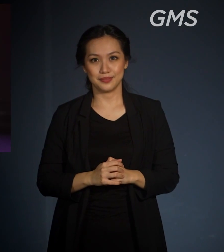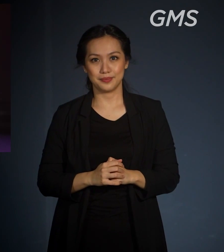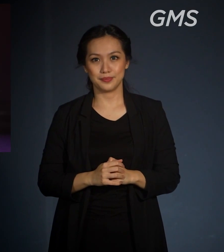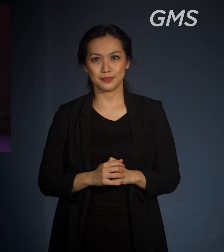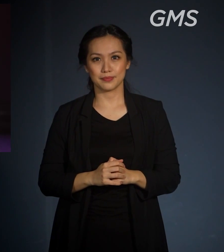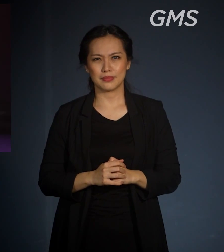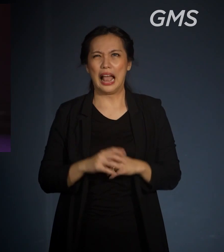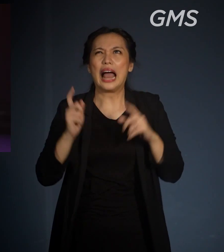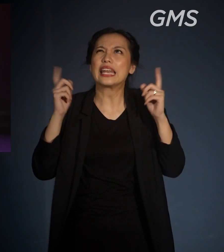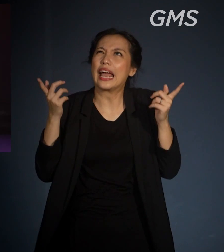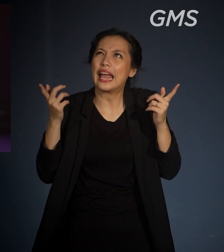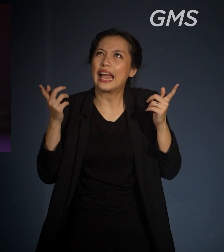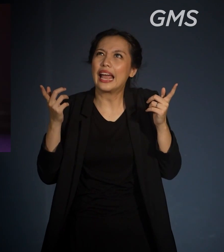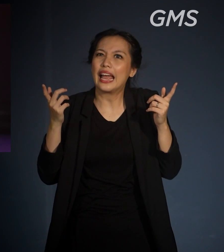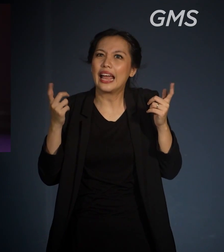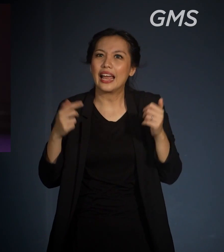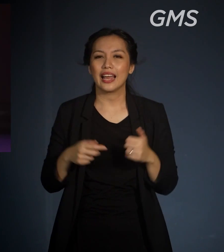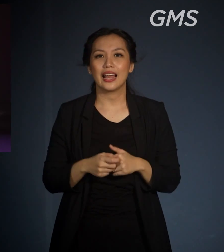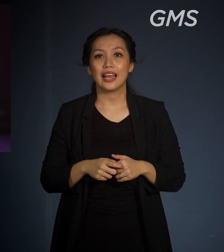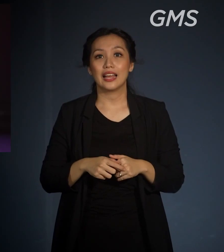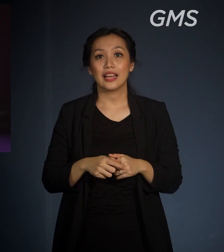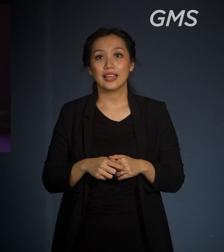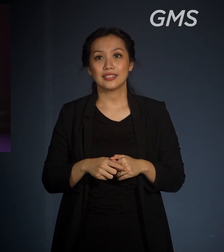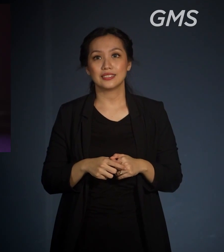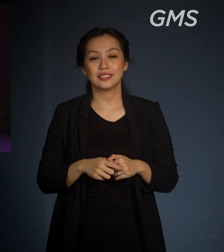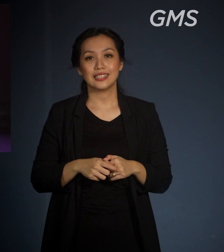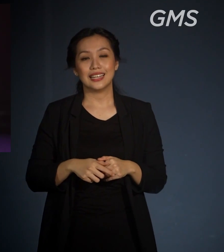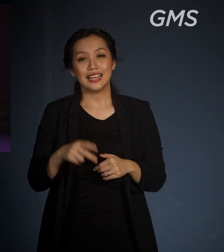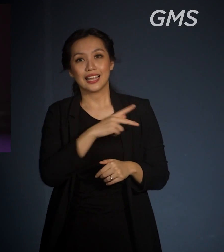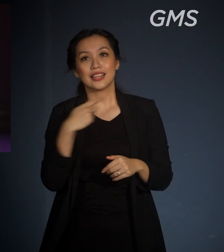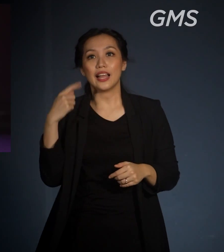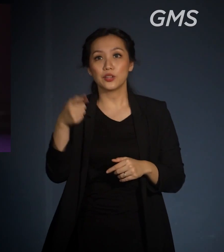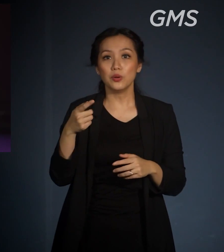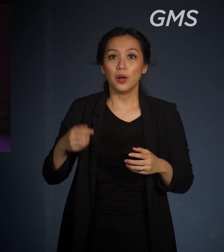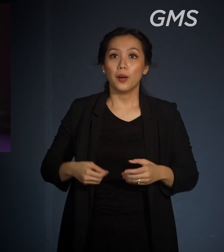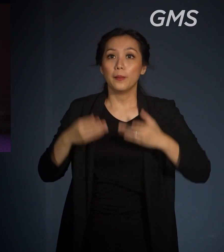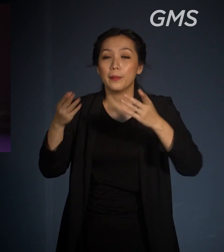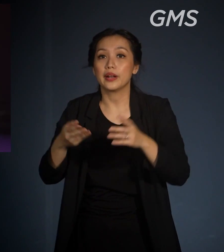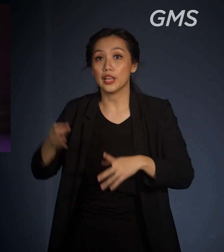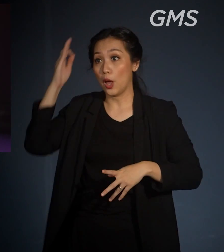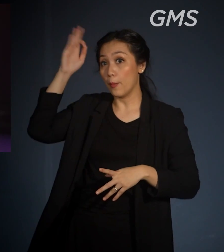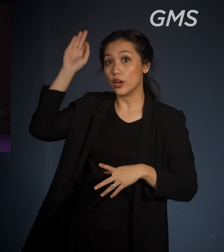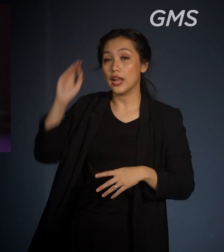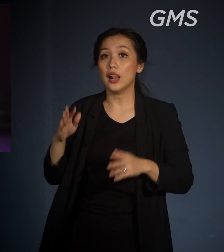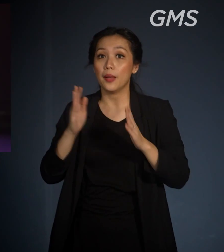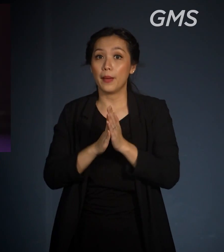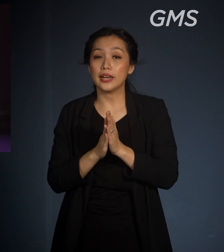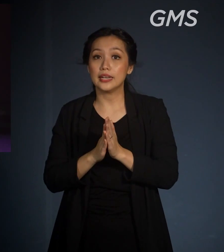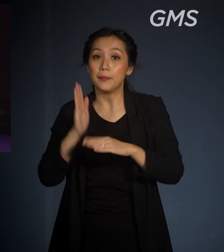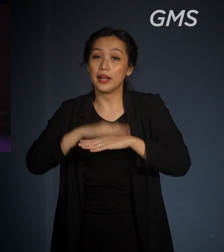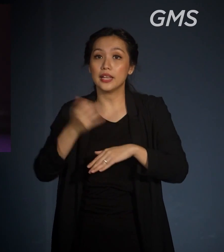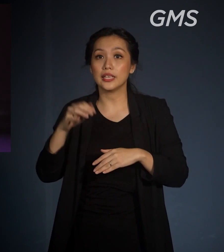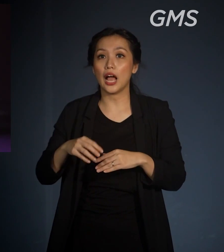Yang aneh, kita ini malah limpahkan modal bukan sama bisnis yang rugi. Kita juga